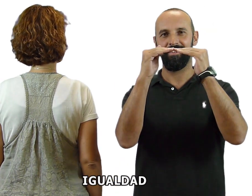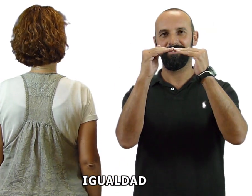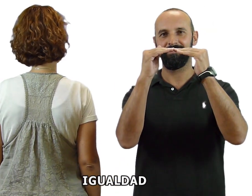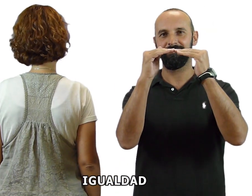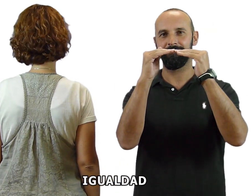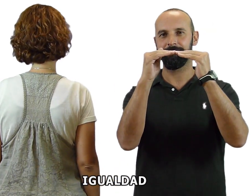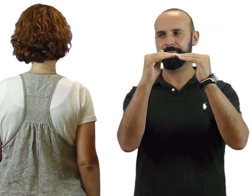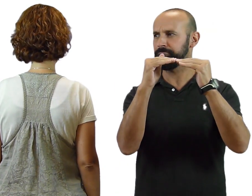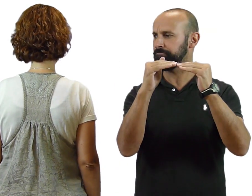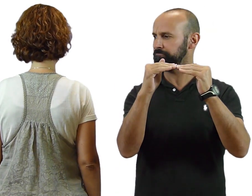Igualdad.